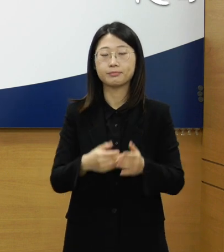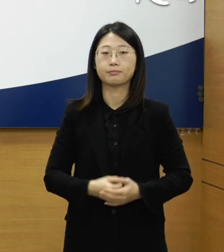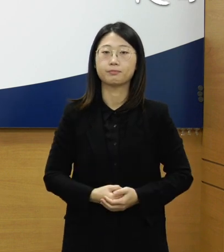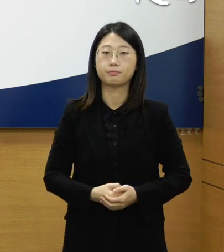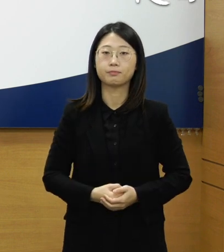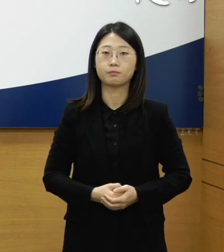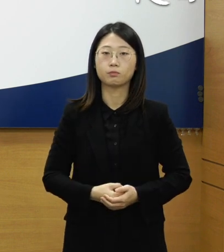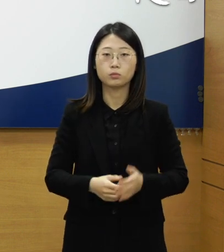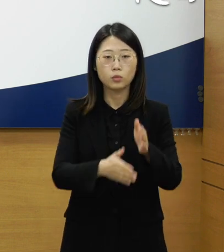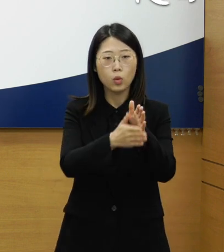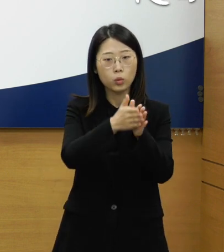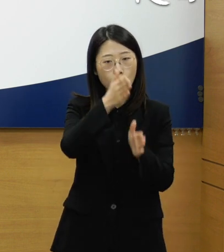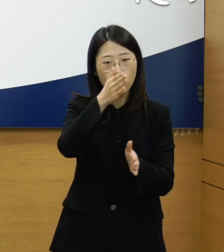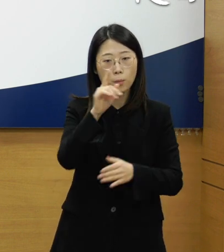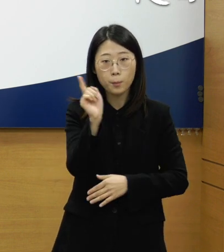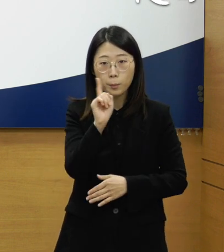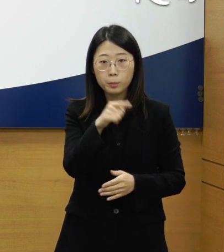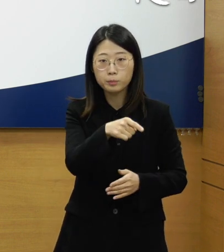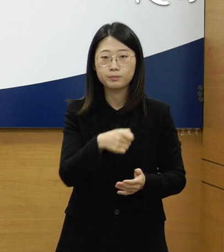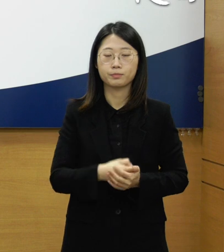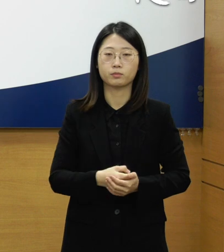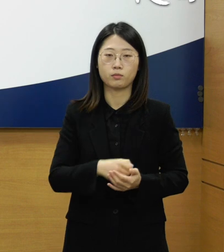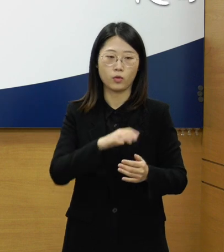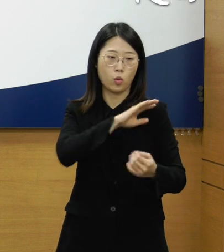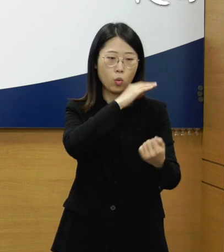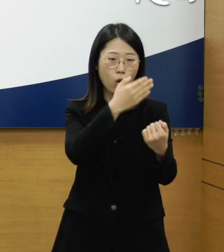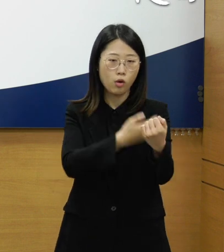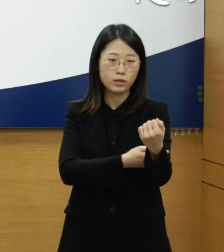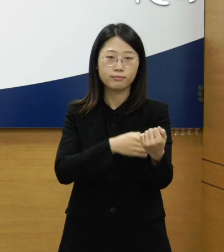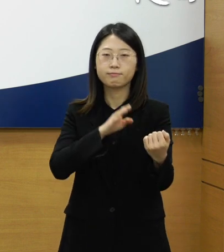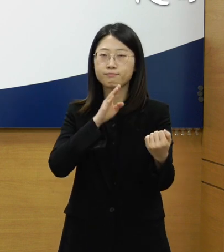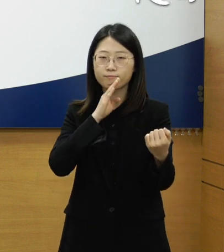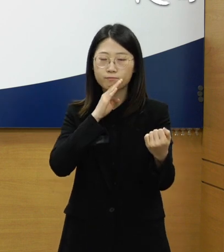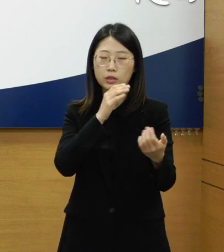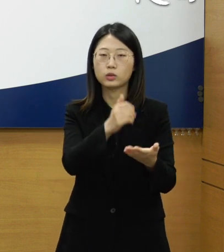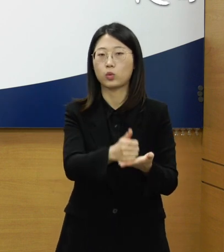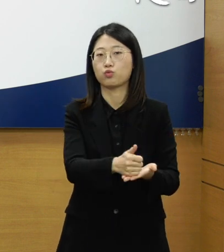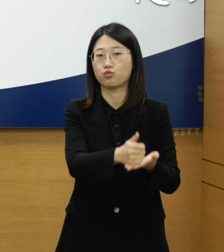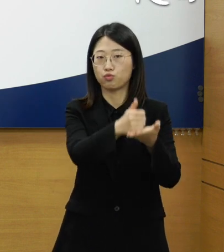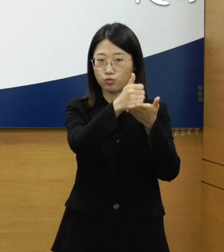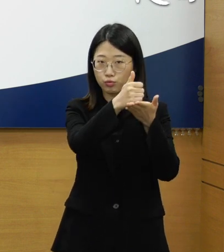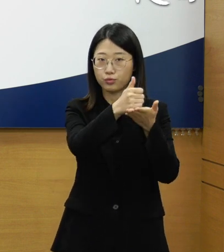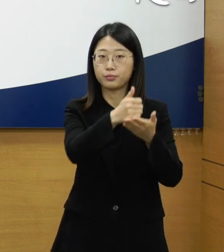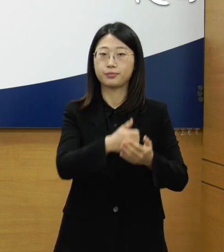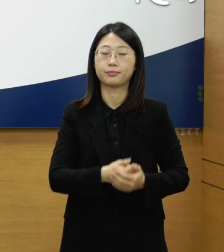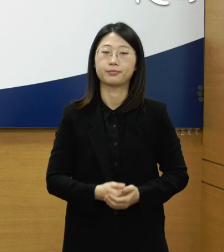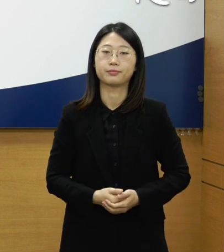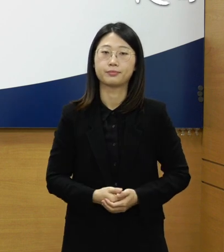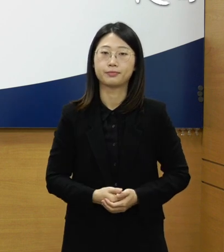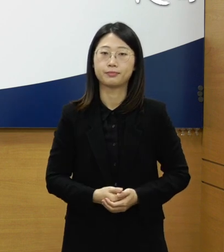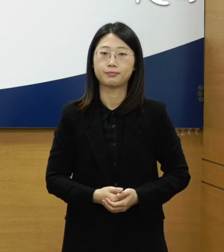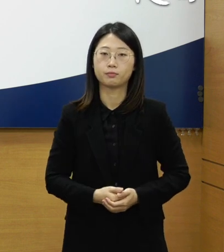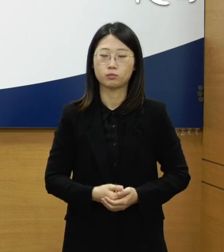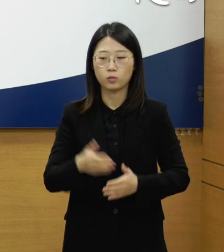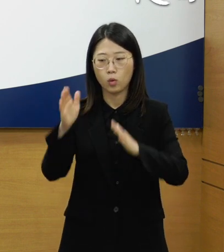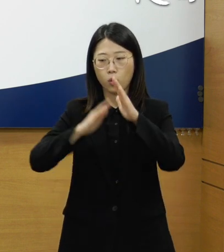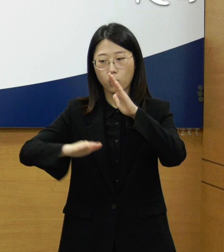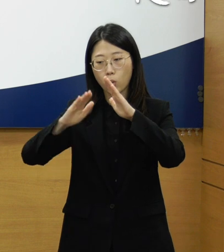장애 공감 도시는 장애인의 권리가 실질적으로 존중받을 수 있도록